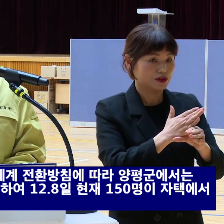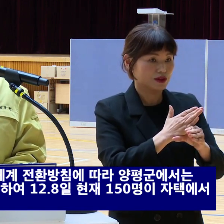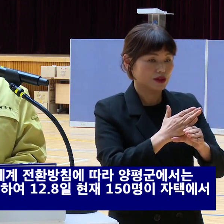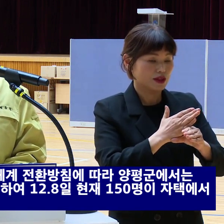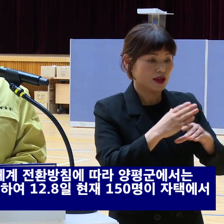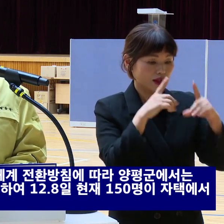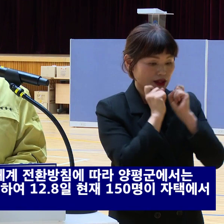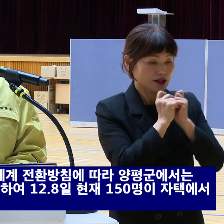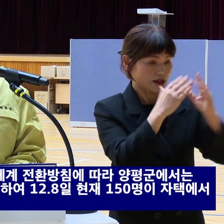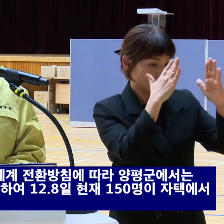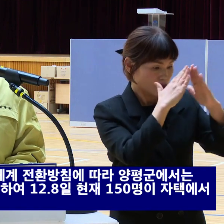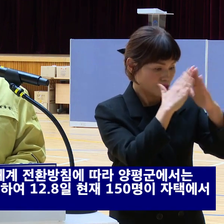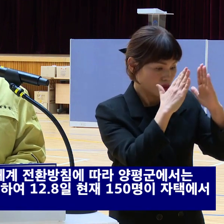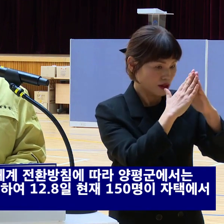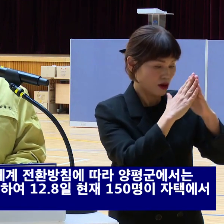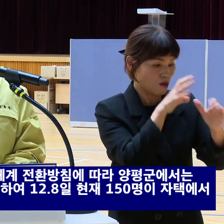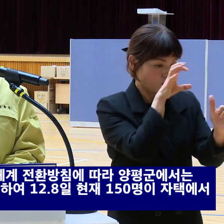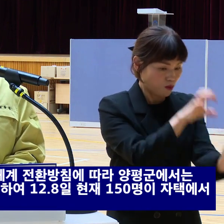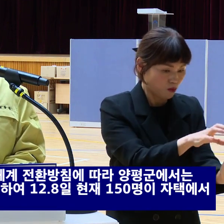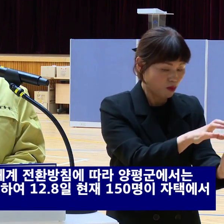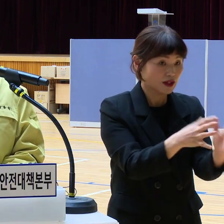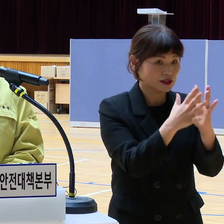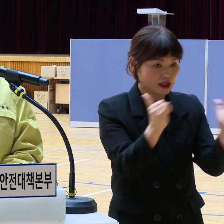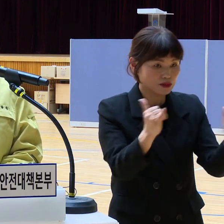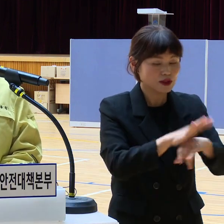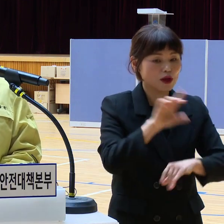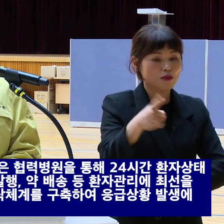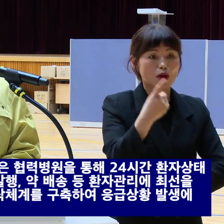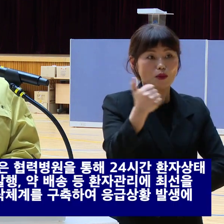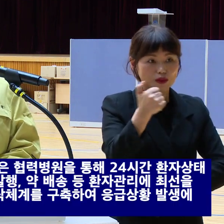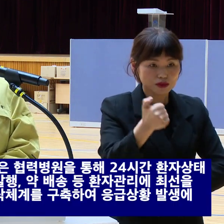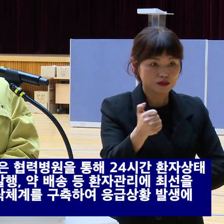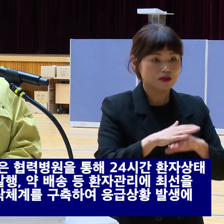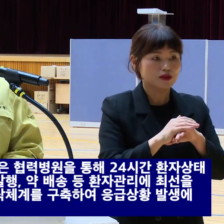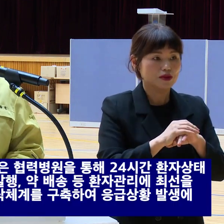후 일상생활로 복귀하고 있습니다.